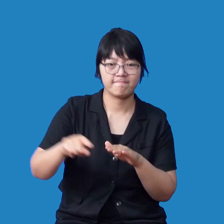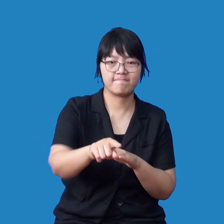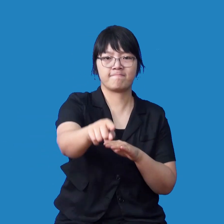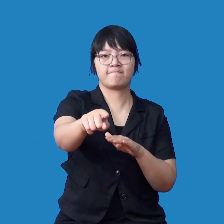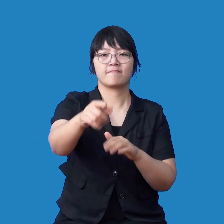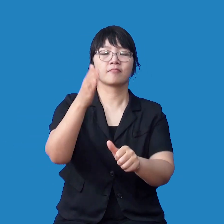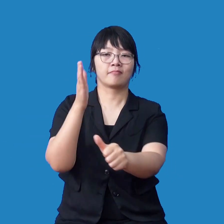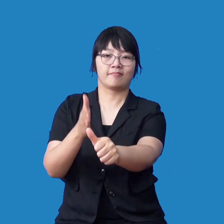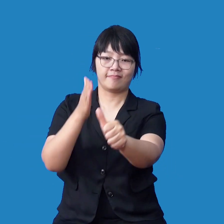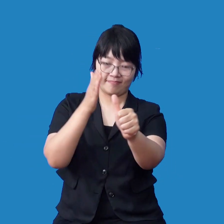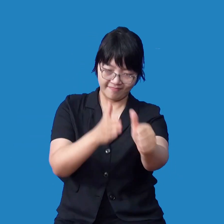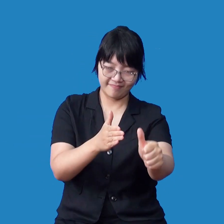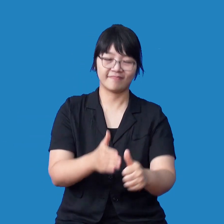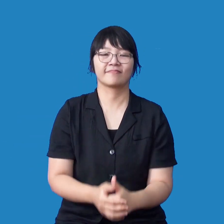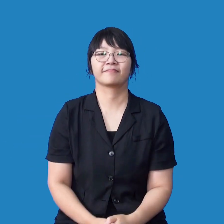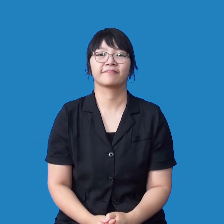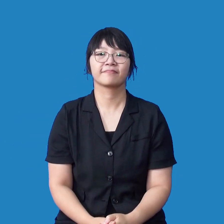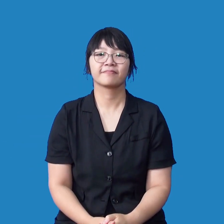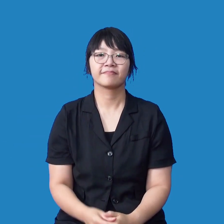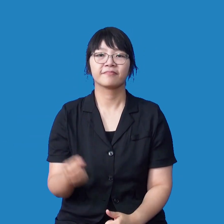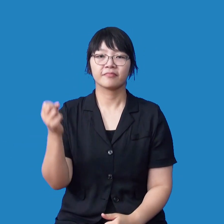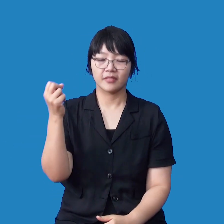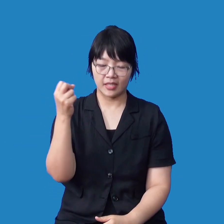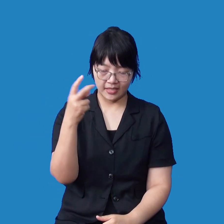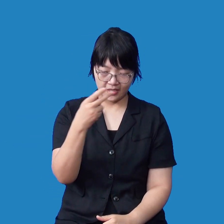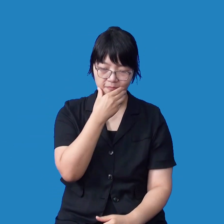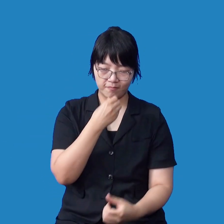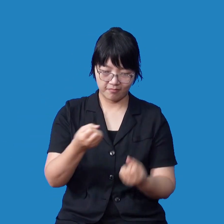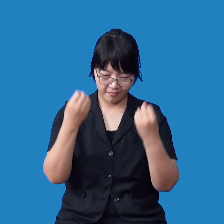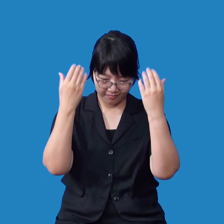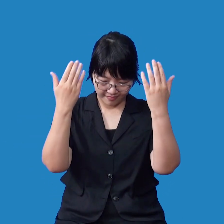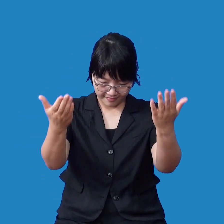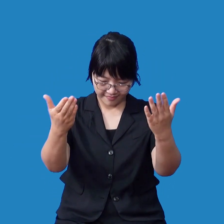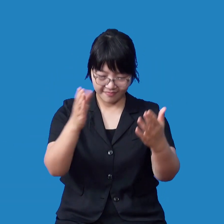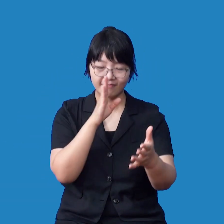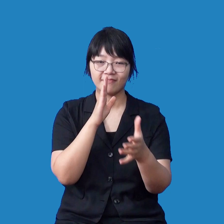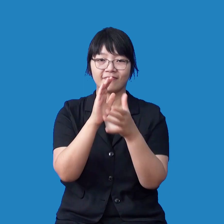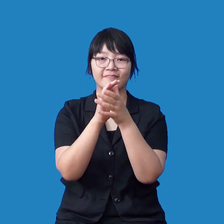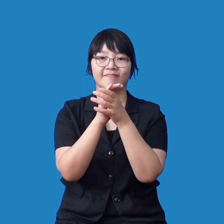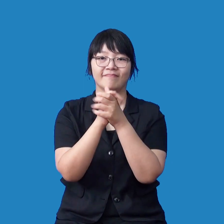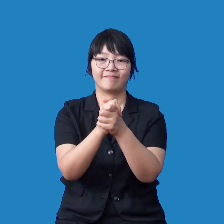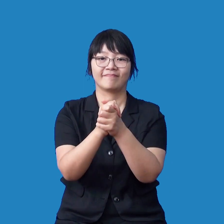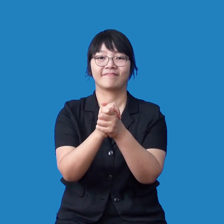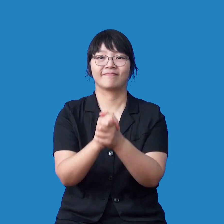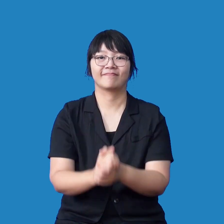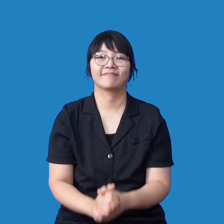주의 이름으로 축원합니다. 다시 축원합니다. 아멘.